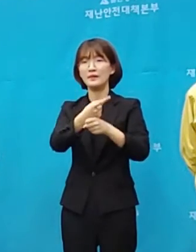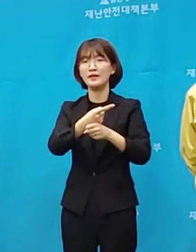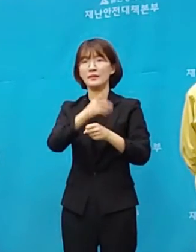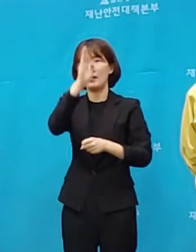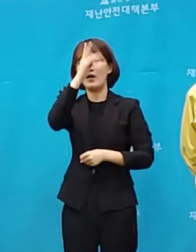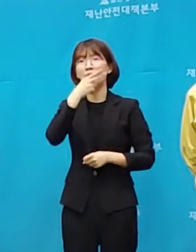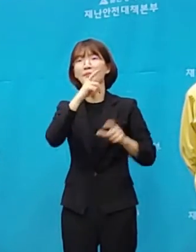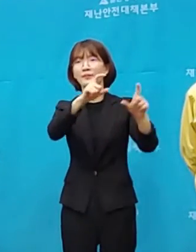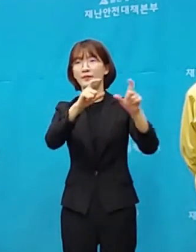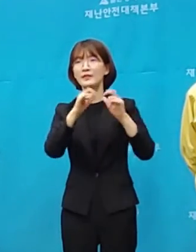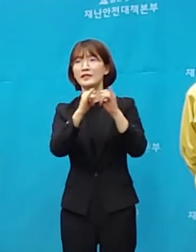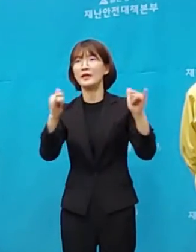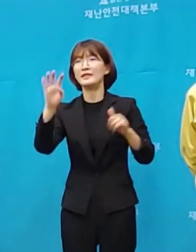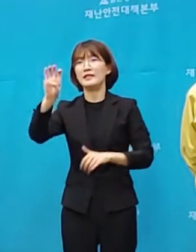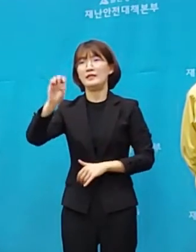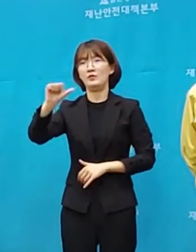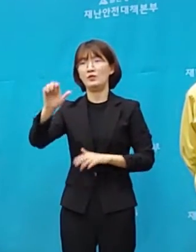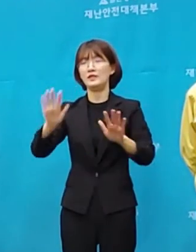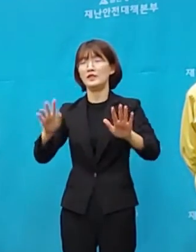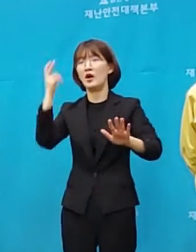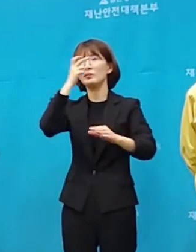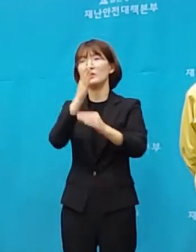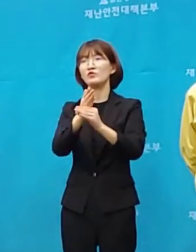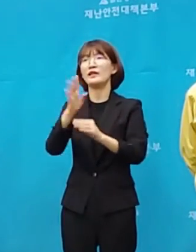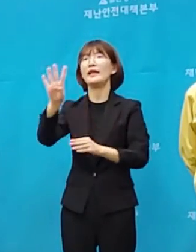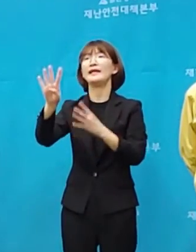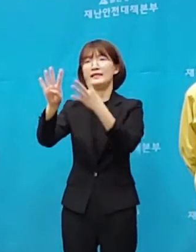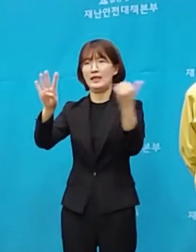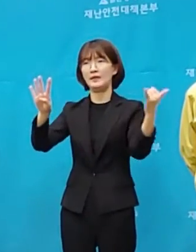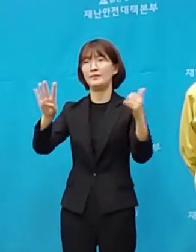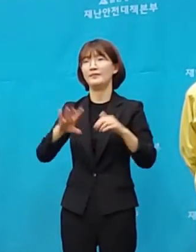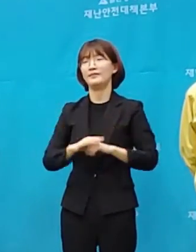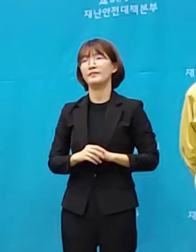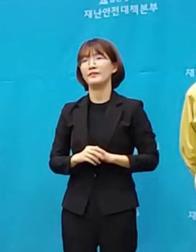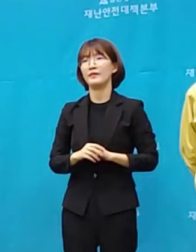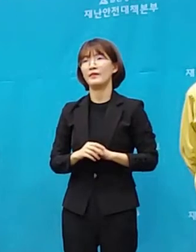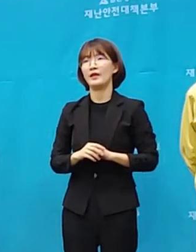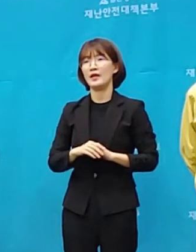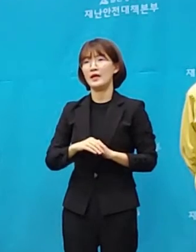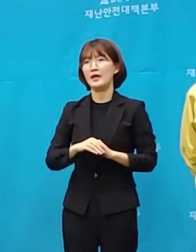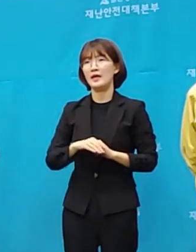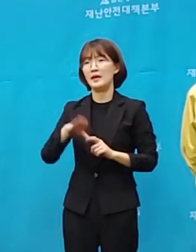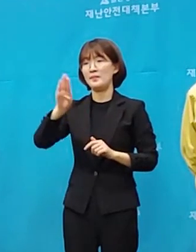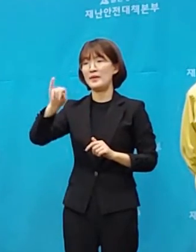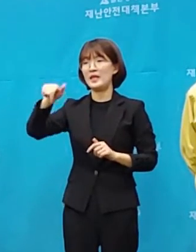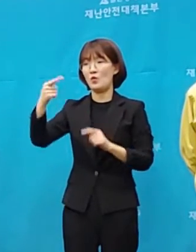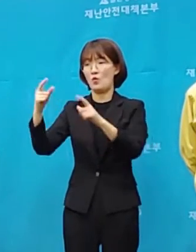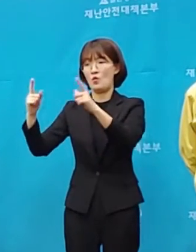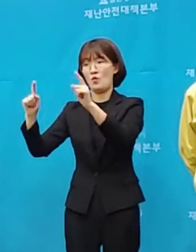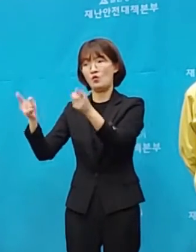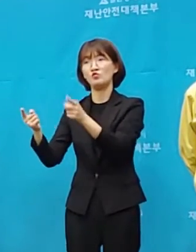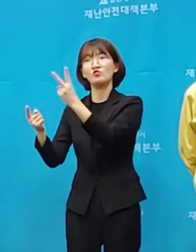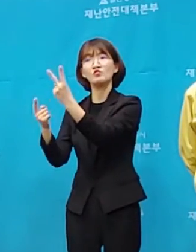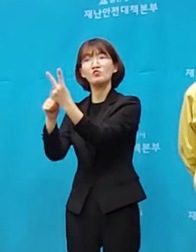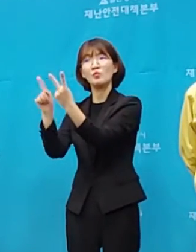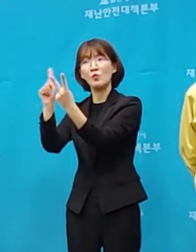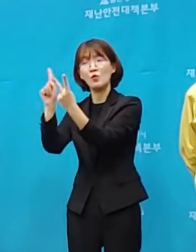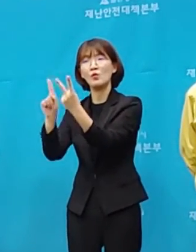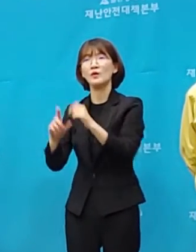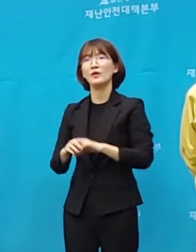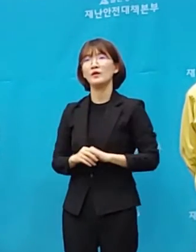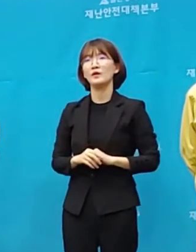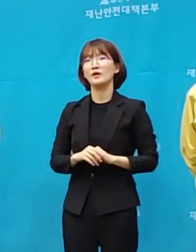분이 45명, 검사 중 4분 그렇습니다. 비고에 두 분이 되어 있는데